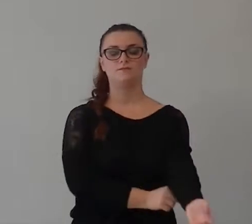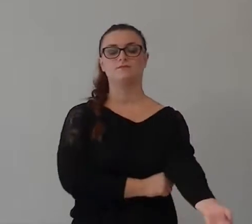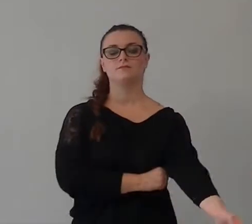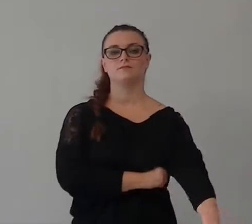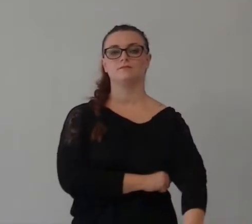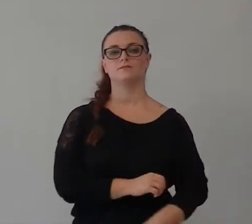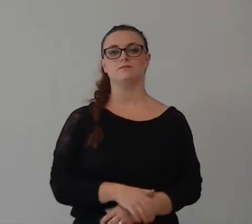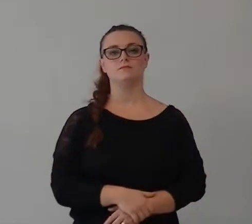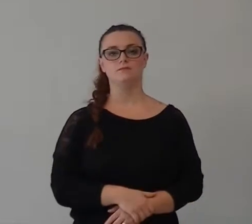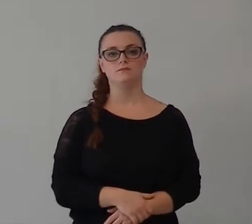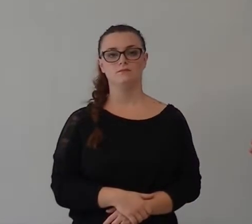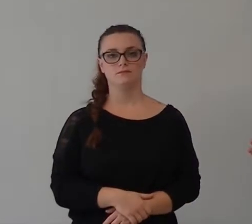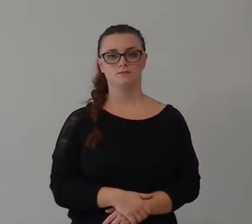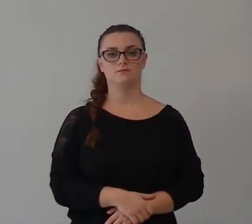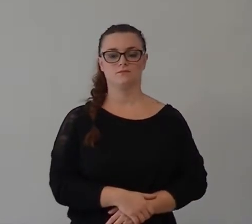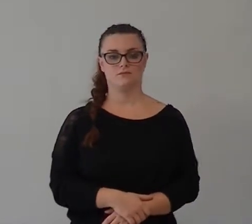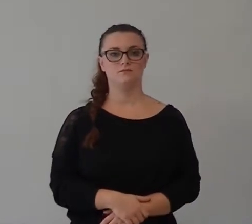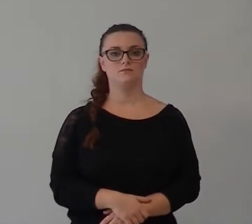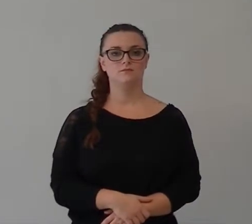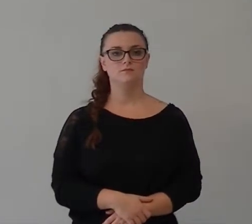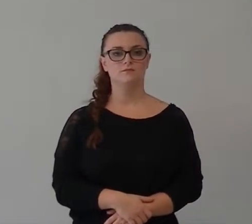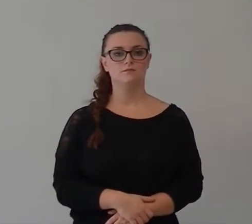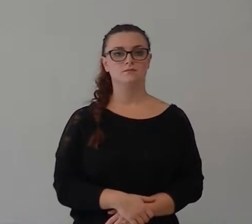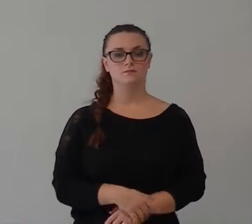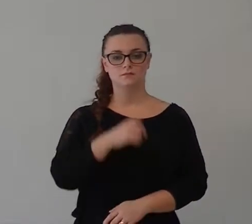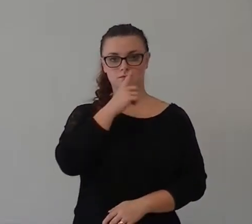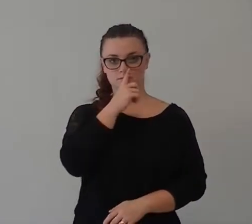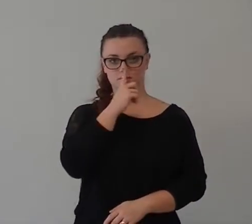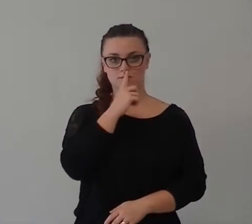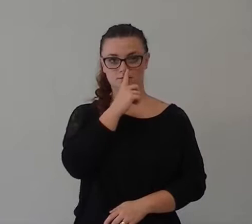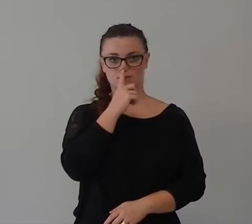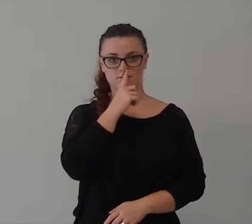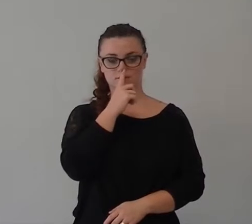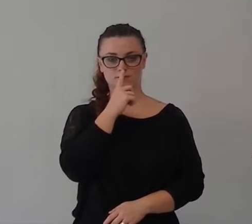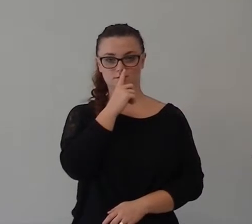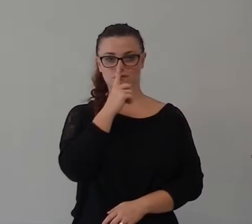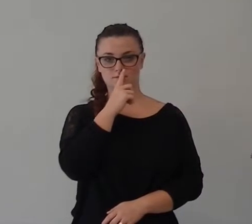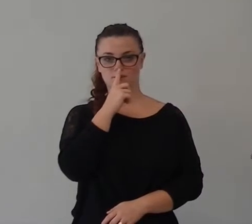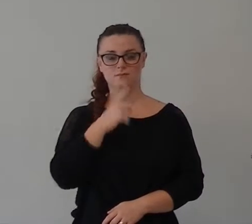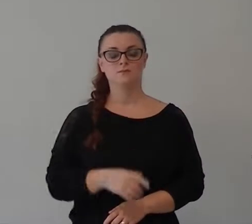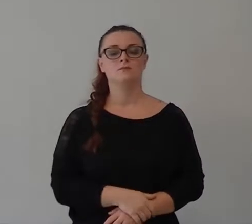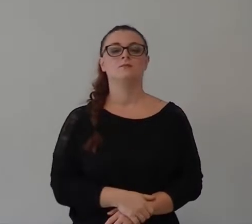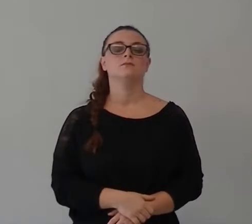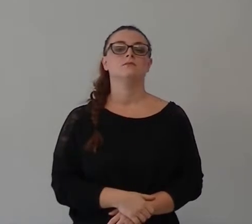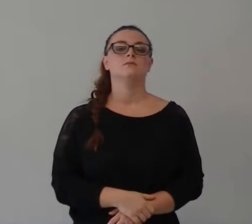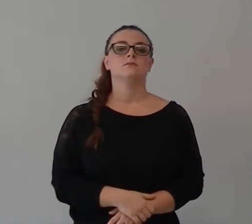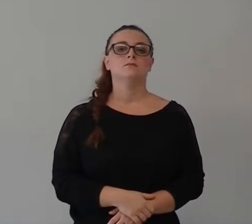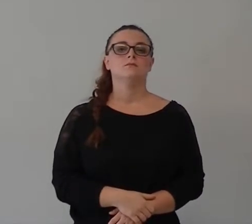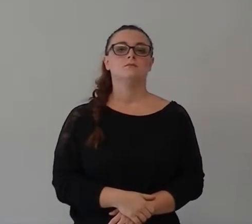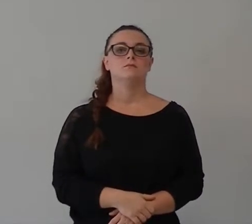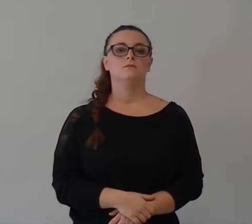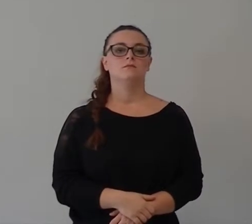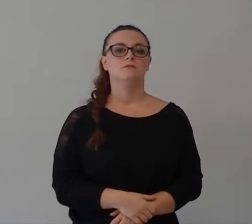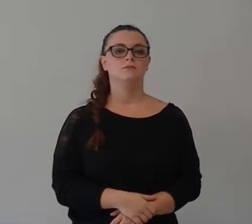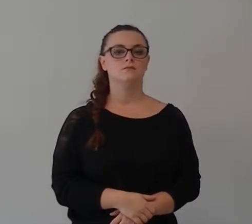si chiama anoressia, è una malattia mentale, una malattia fisica. Per cui, secondo la